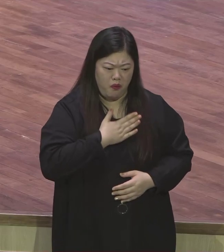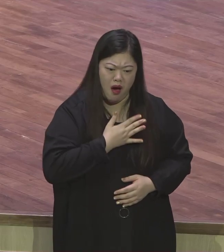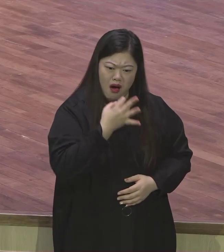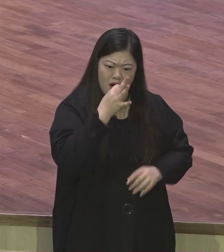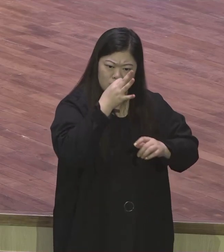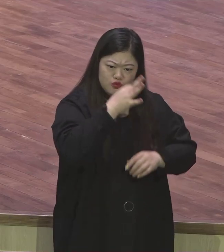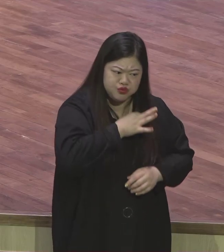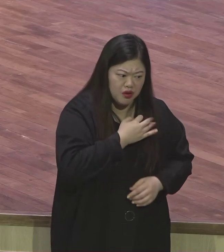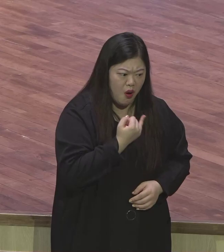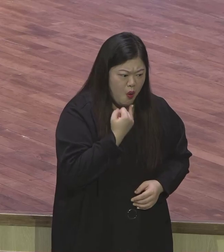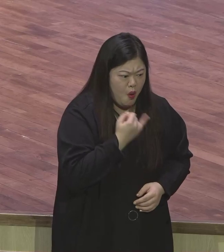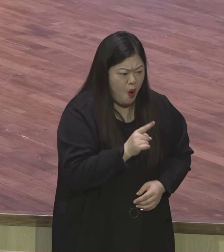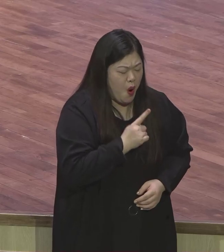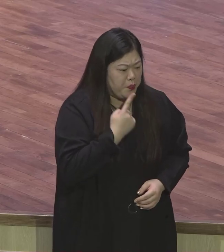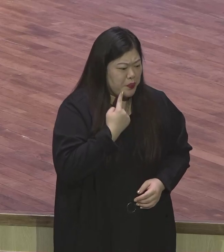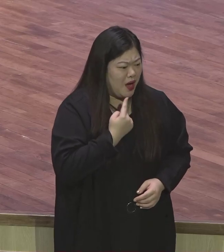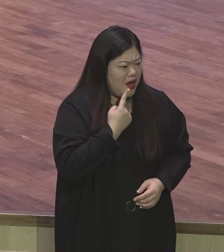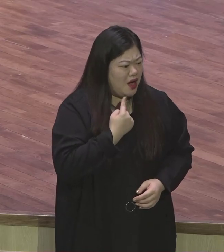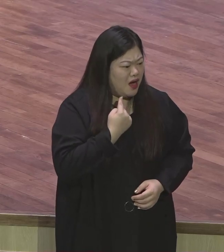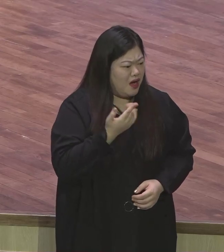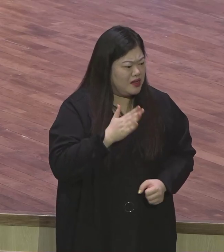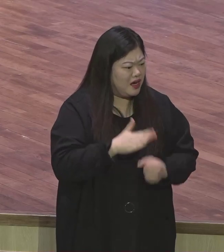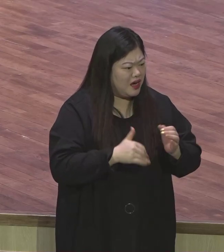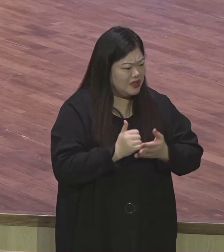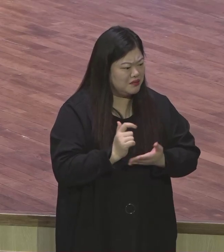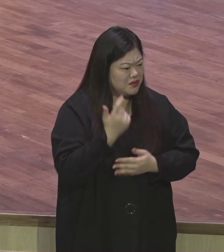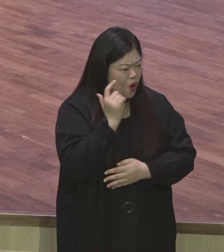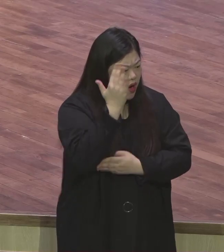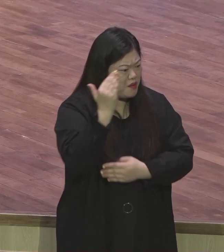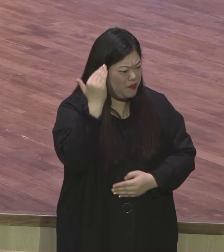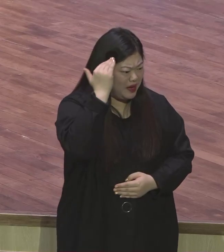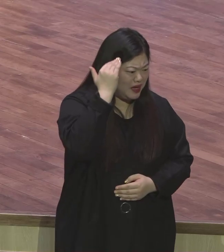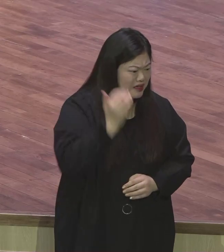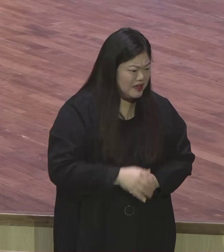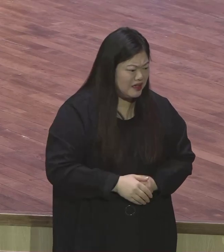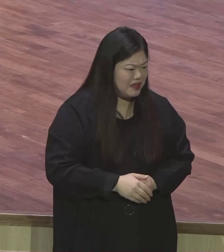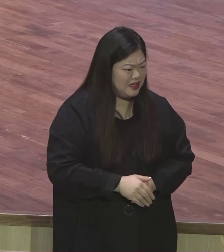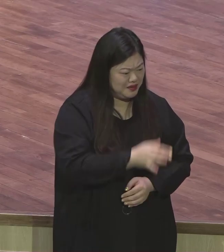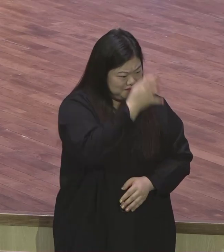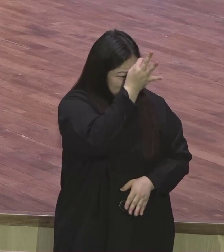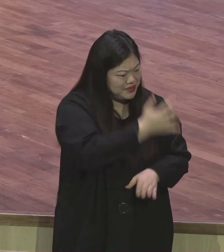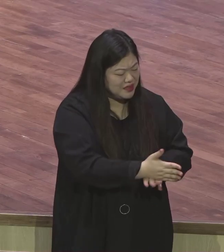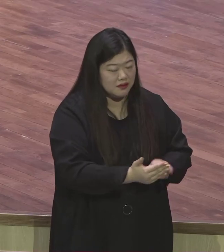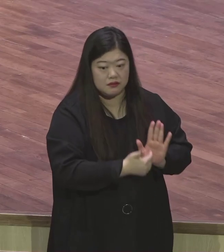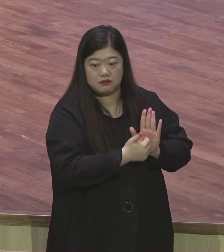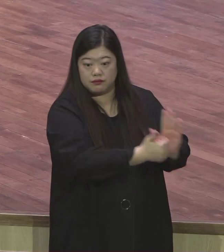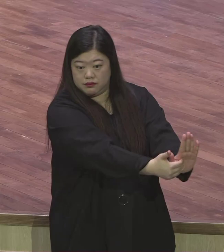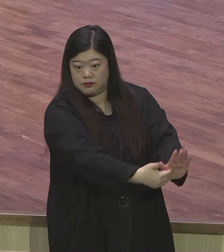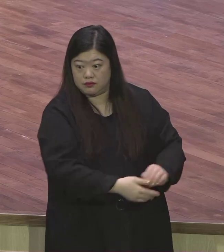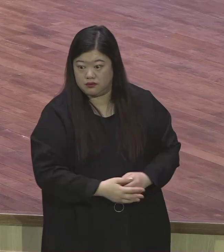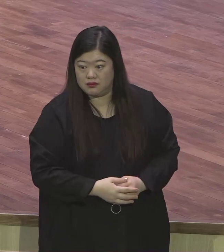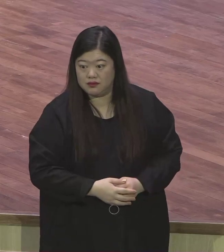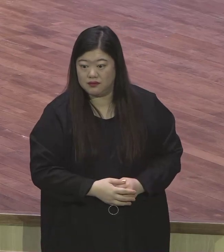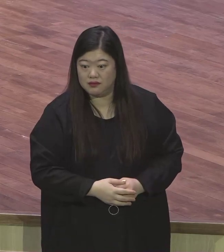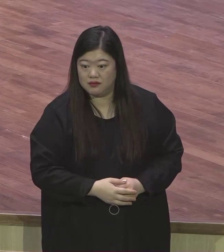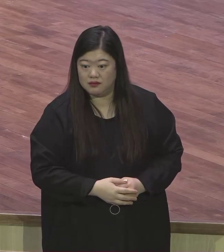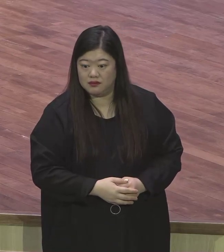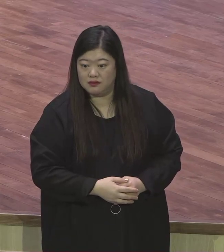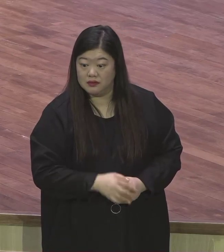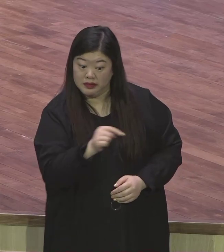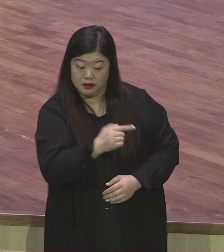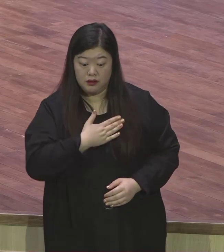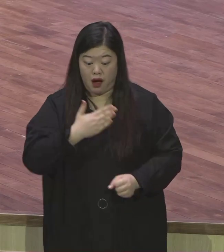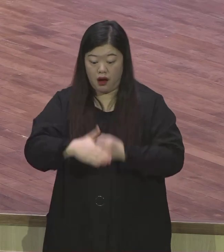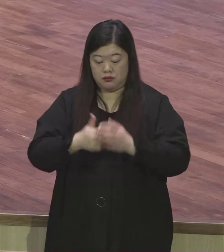바랍니다. 오직 하나님께 영광. 이것이 바로 우리가 사는 목적입니다. 이것이 바로